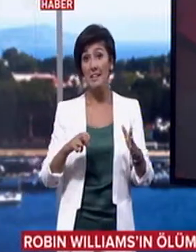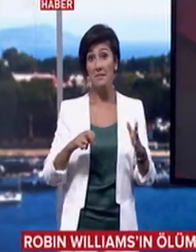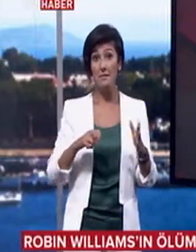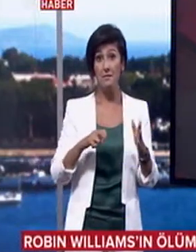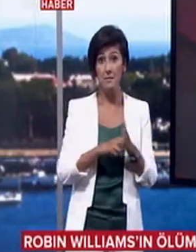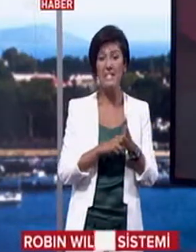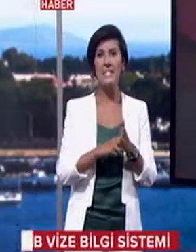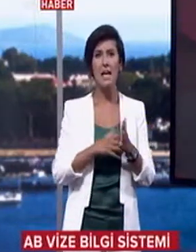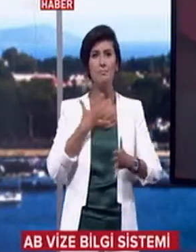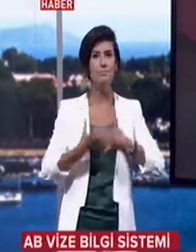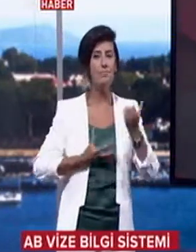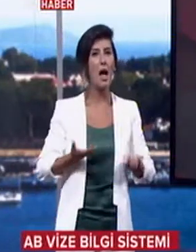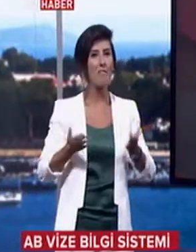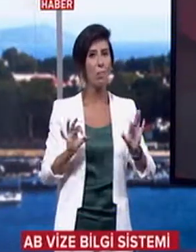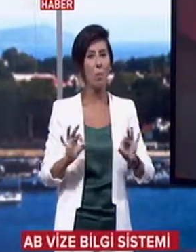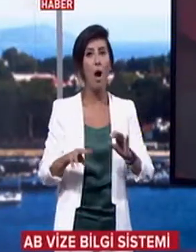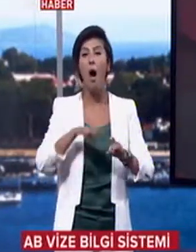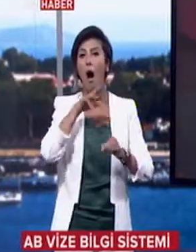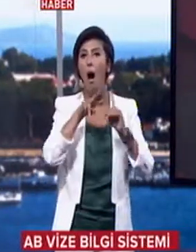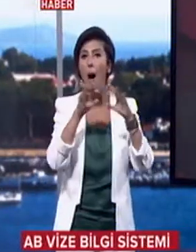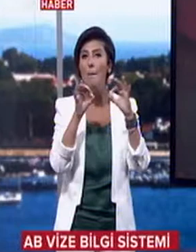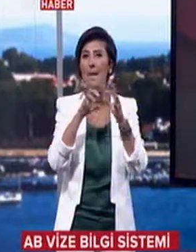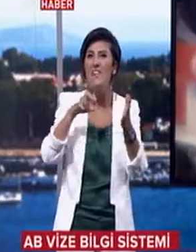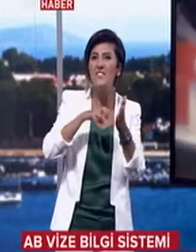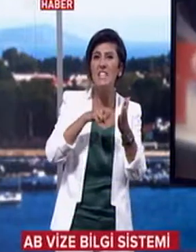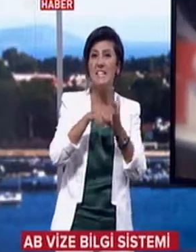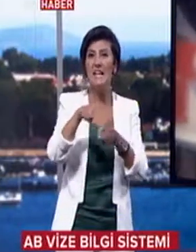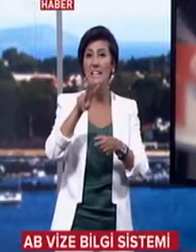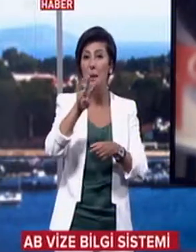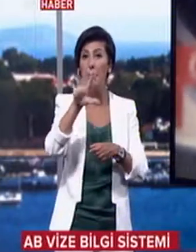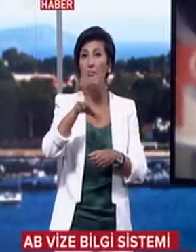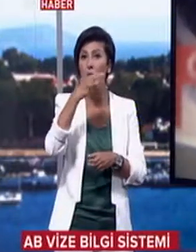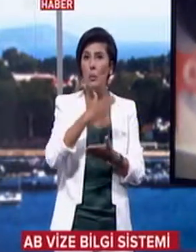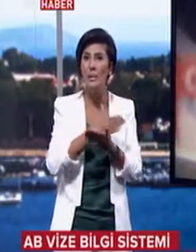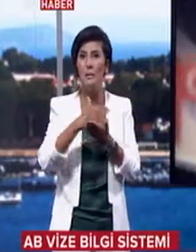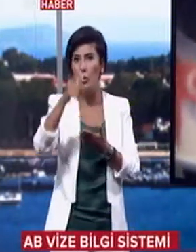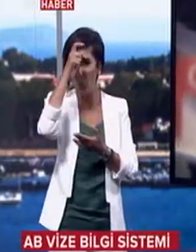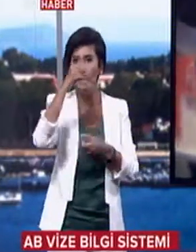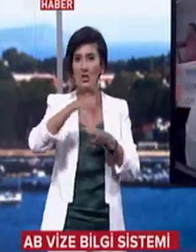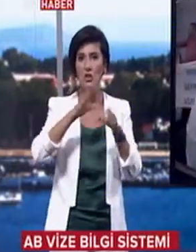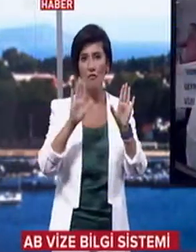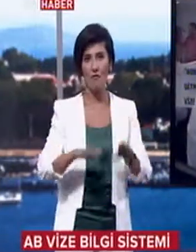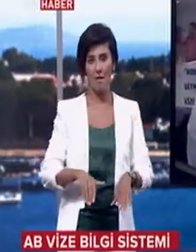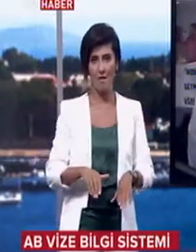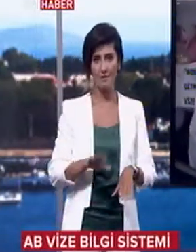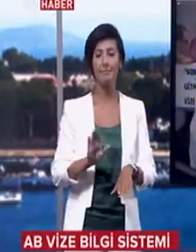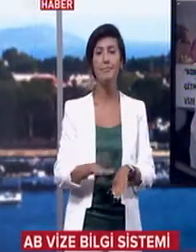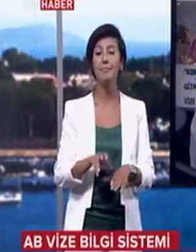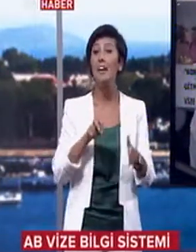Ve vize çilesi hafifliyor. Avrupa Birliği vize paylaşım sistemine 25 Eylül'den itibaren Türkiye'de dahil